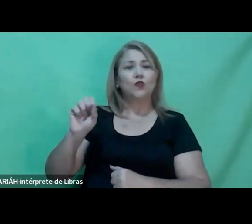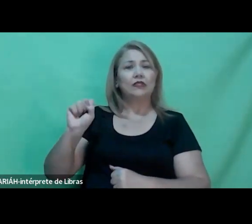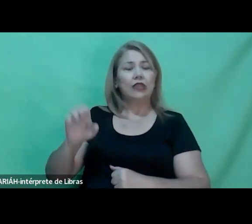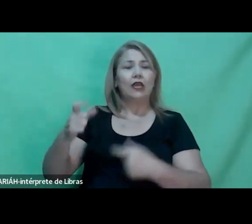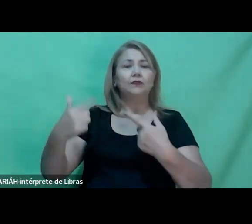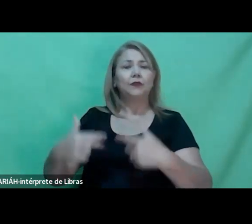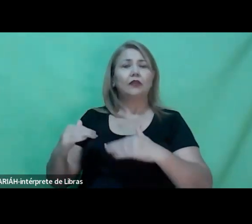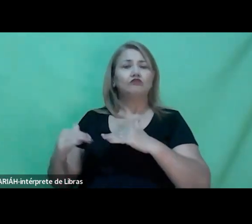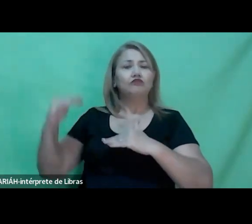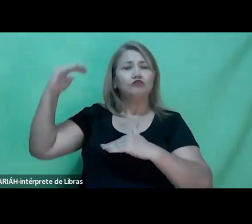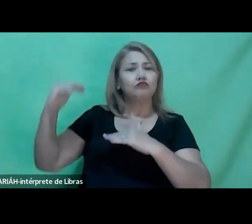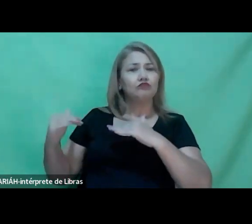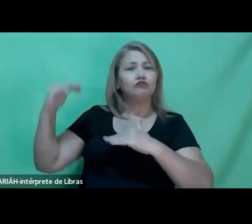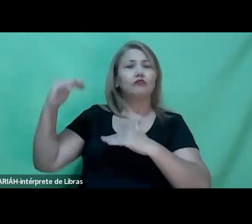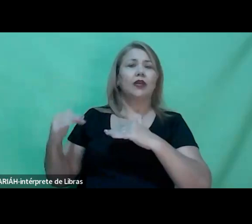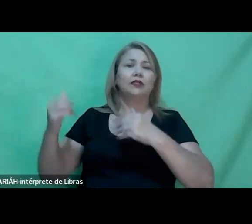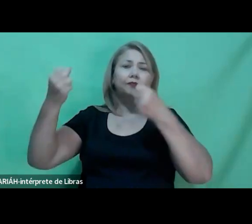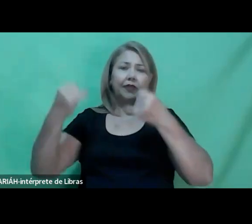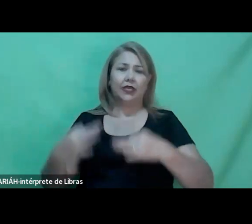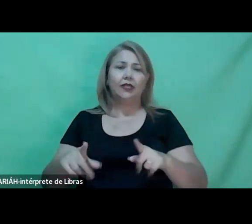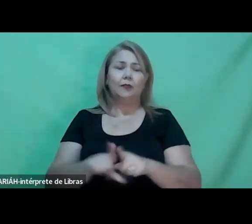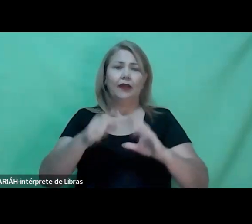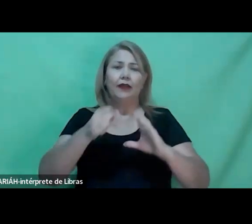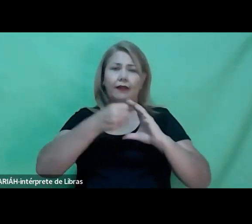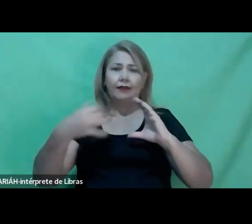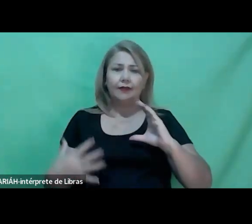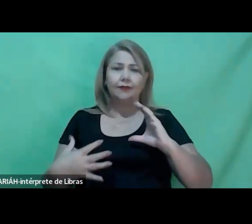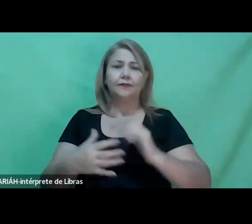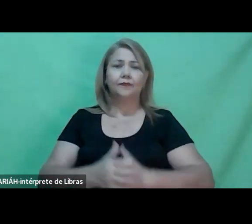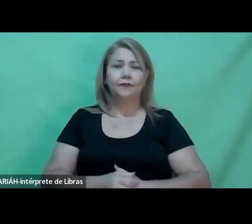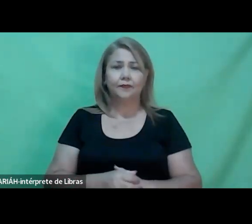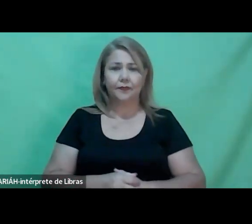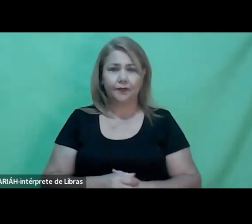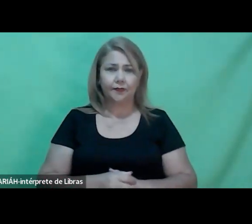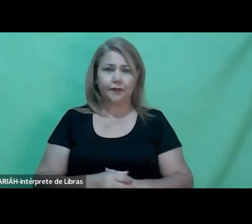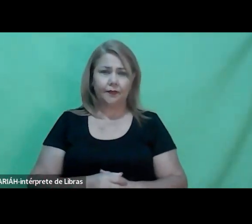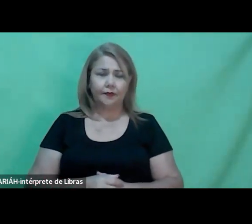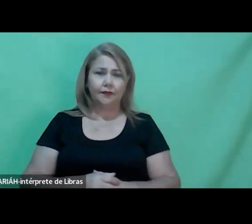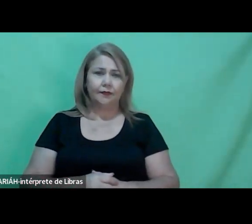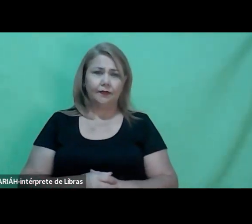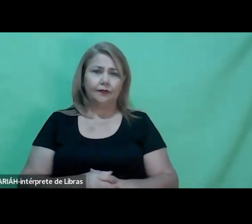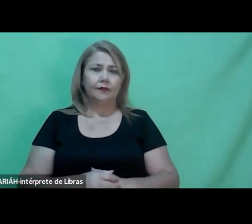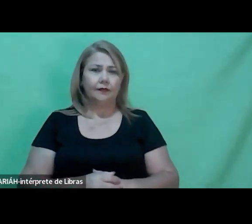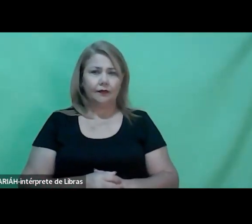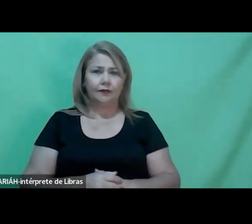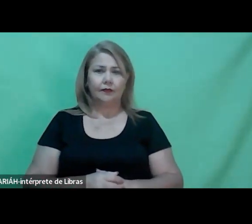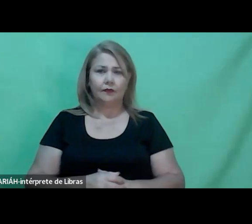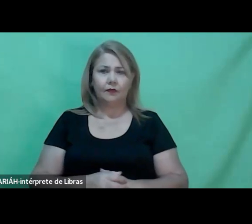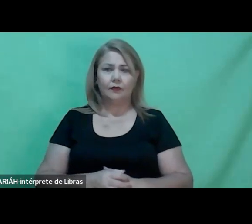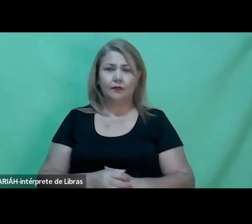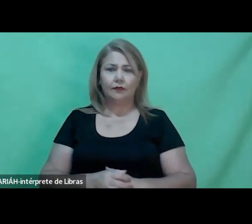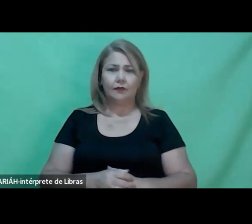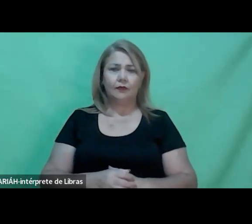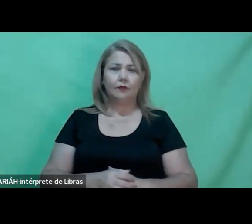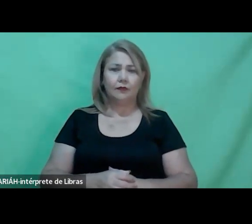la altura la estatura y hay un comentario te va a leer chirle que dice la interpretación áptica es auxiliar de la descripción de